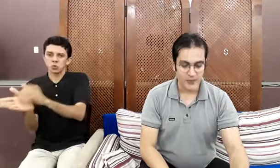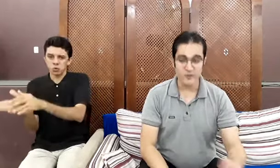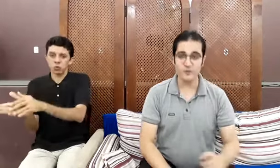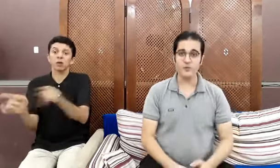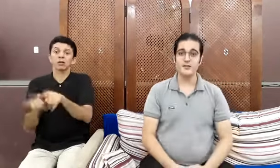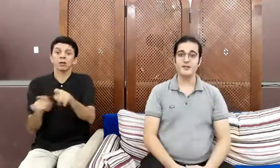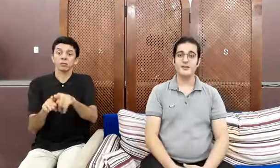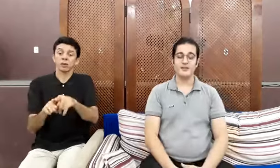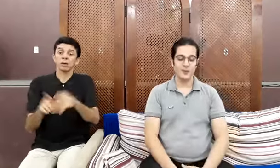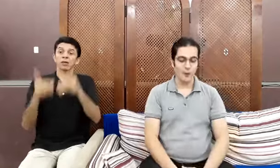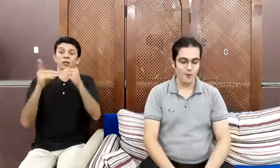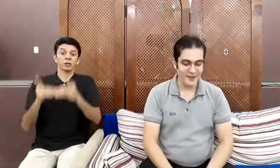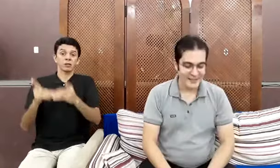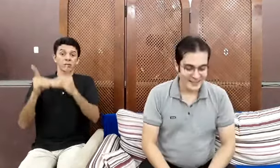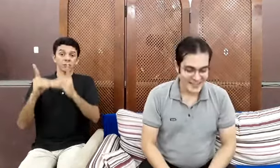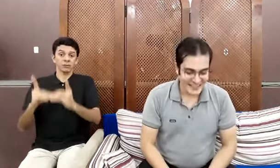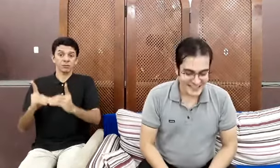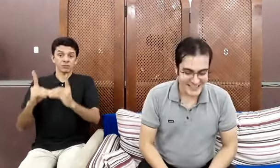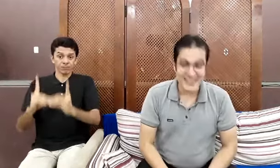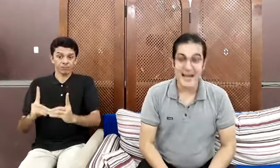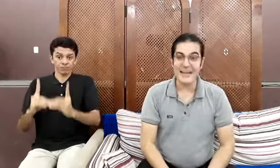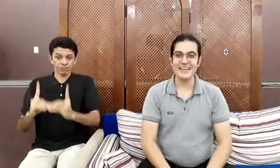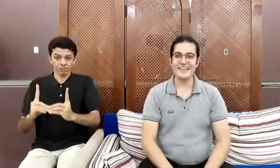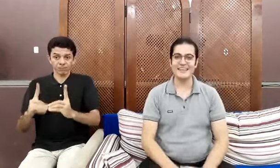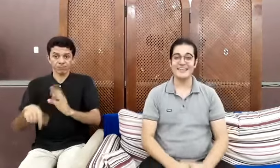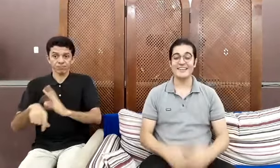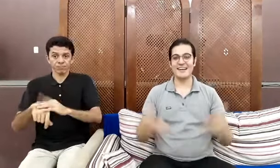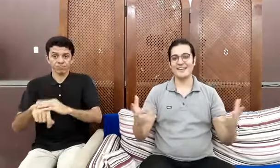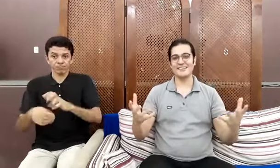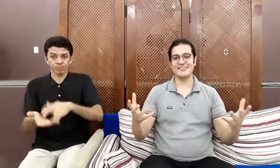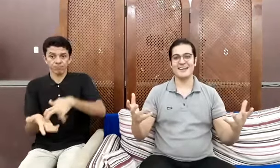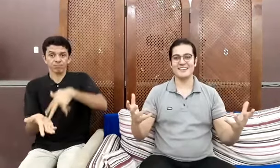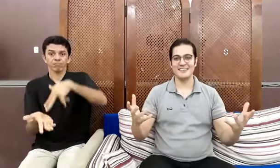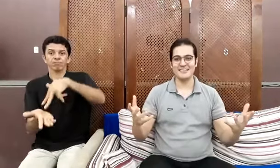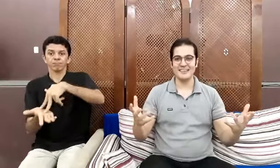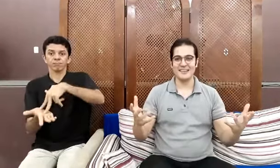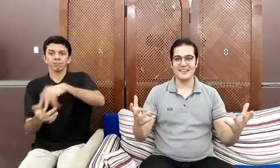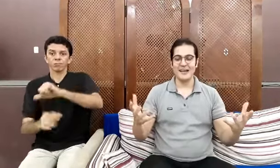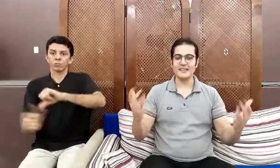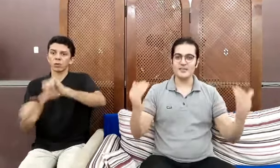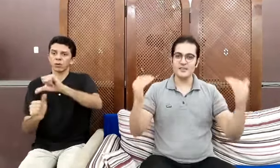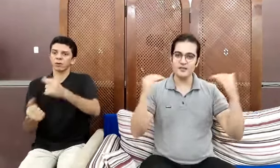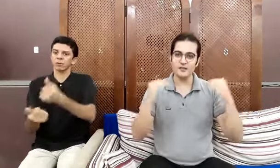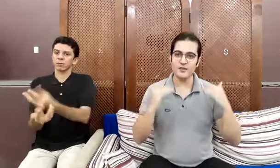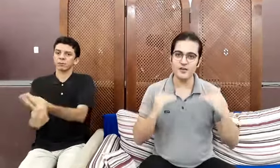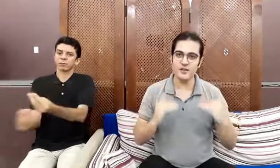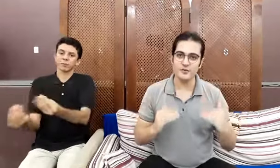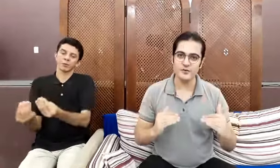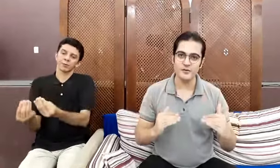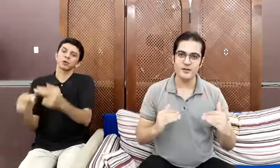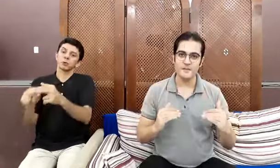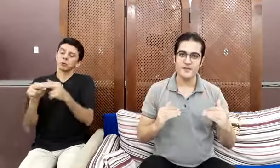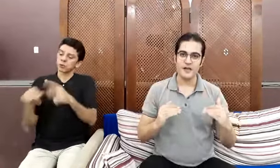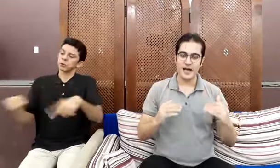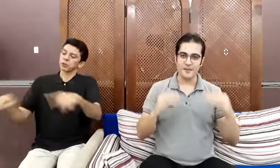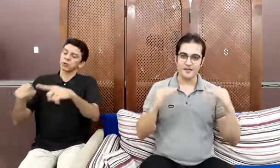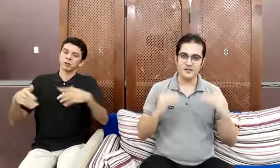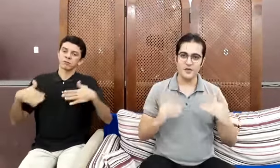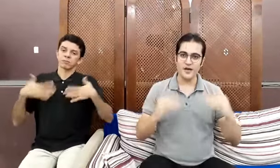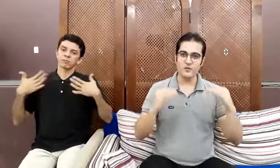Por isso houve grande alegria naquela cidade. A tristeza dos cristãos,